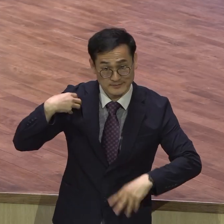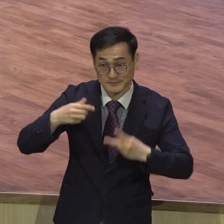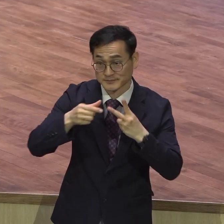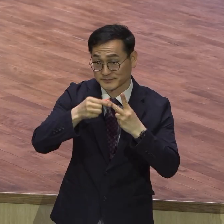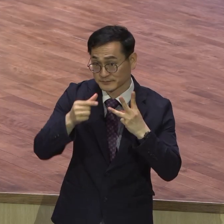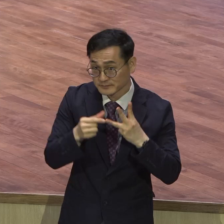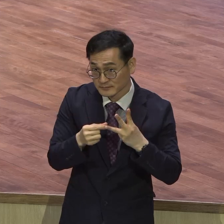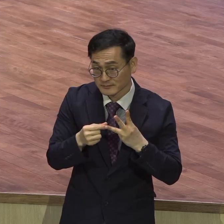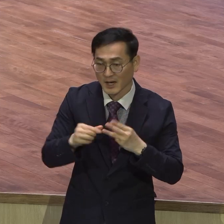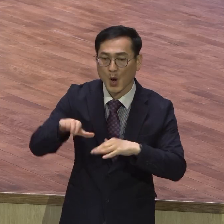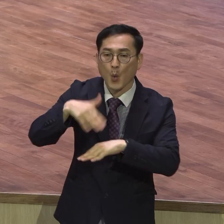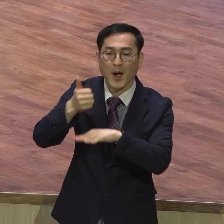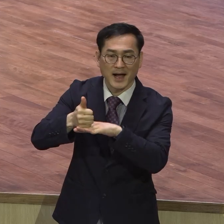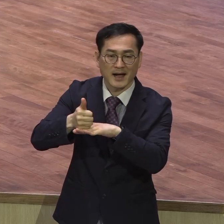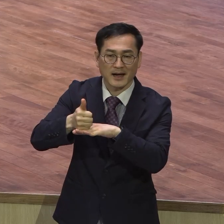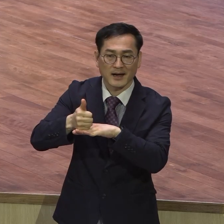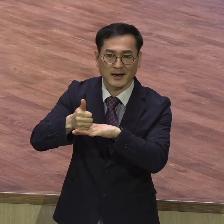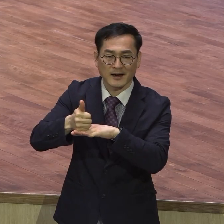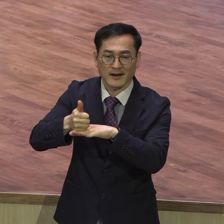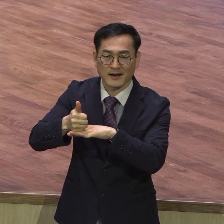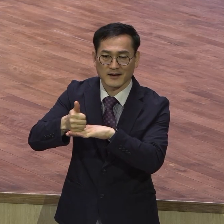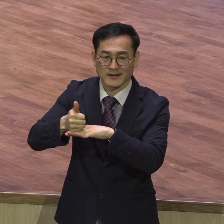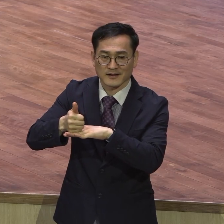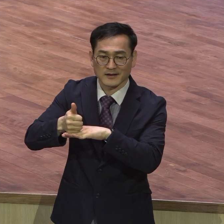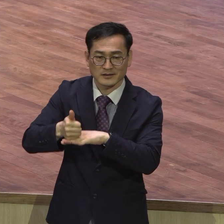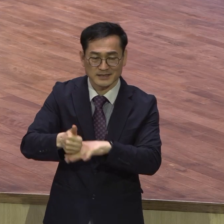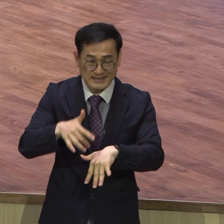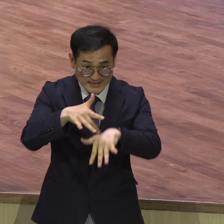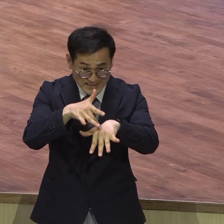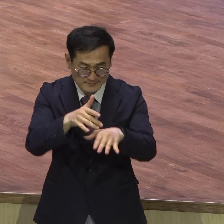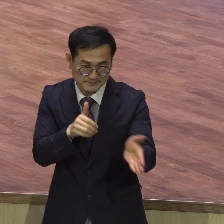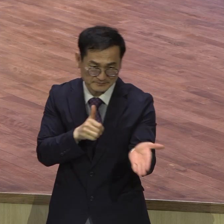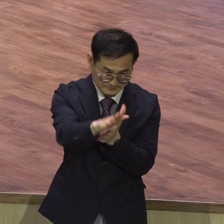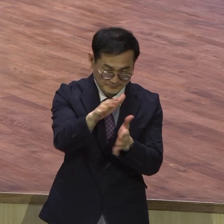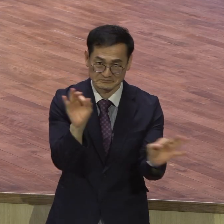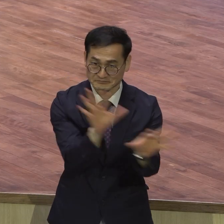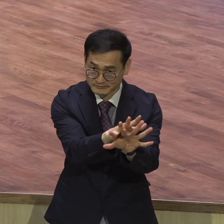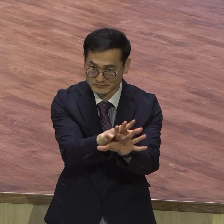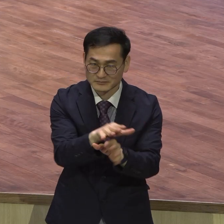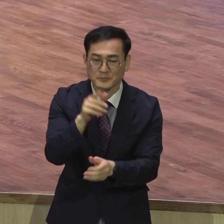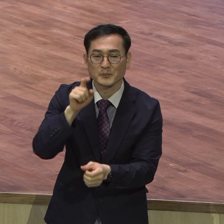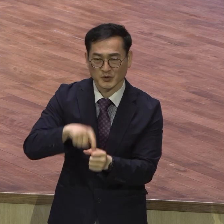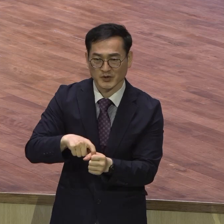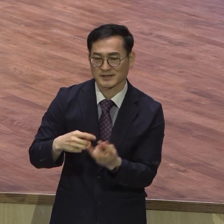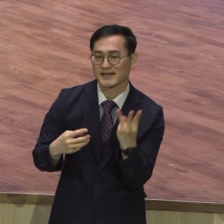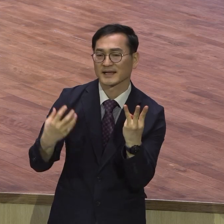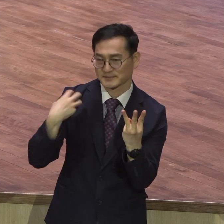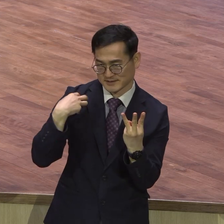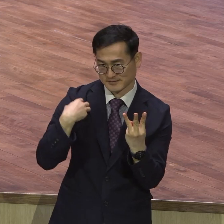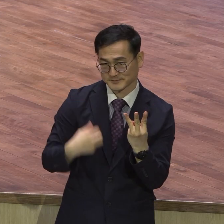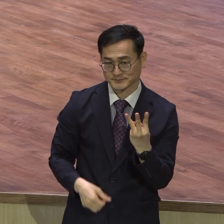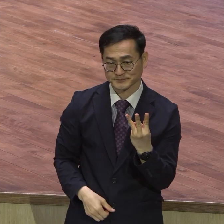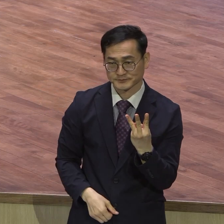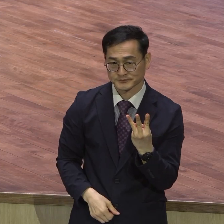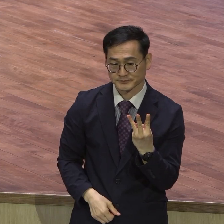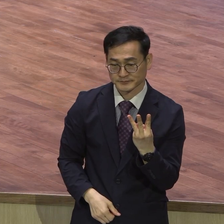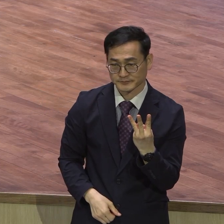하셨고 그리고 왕으로서 마귀의 일을 멸하러 오셨다. 멸해버렸었어요.